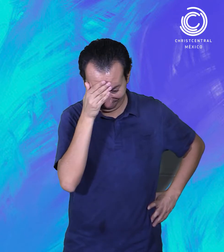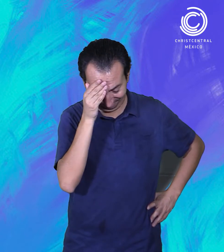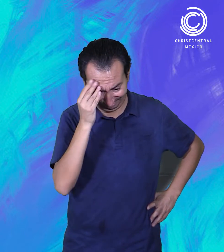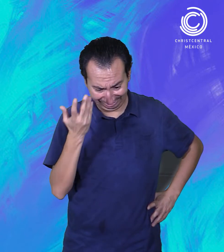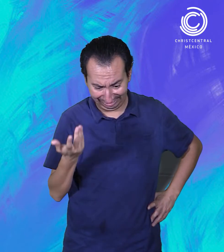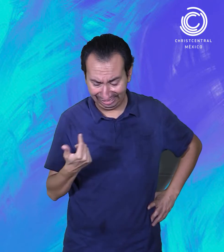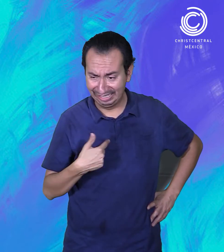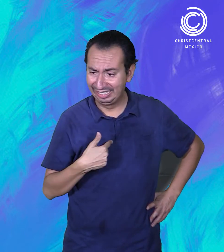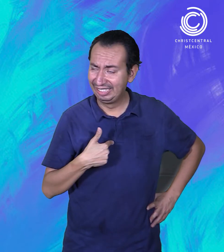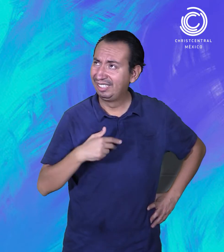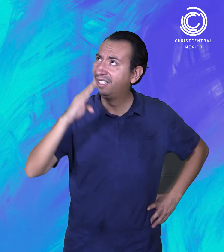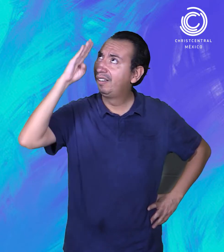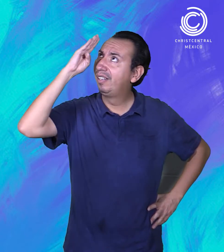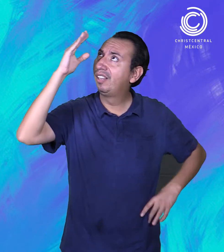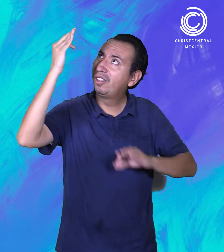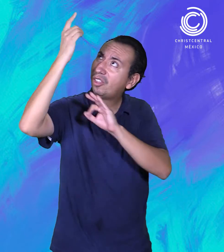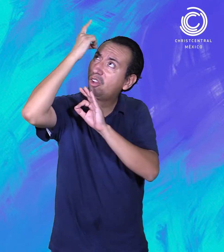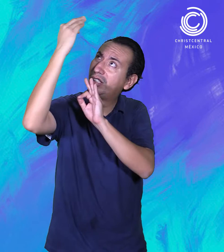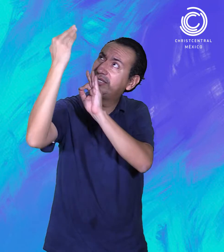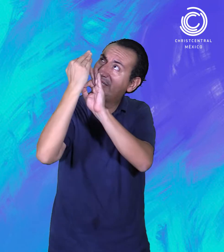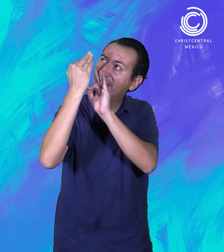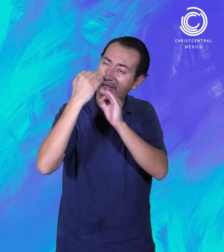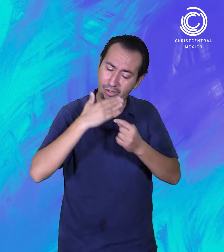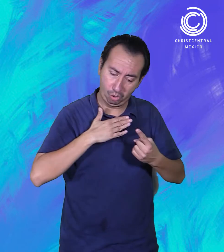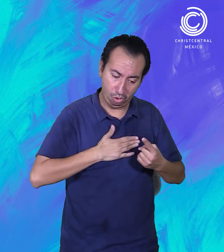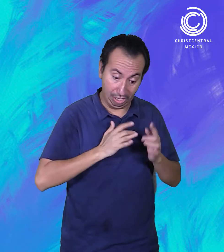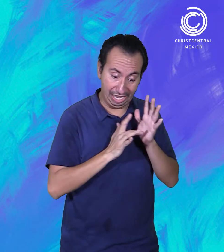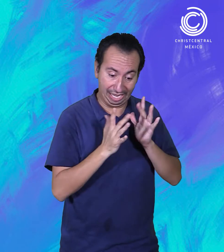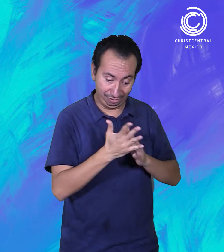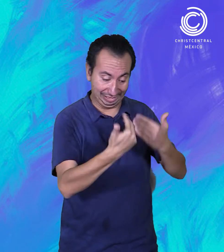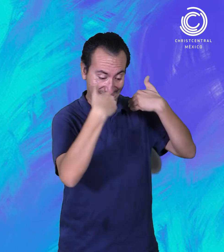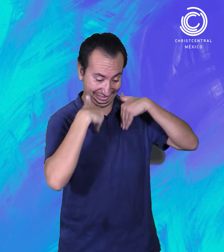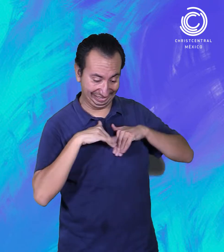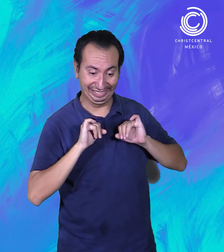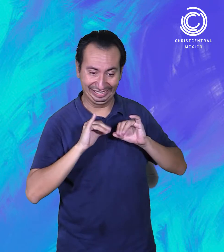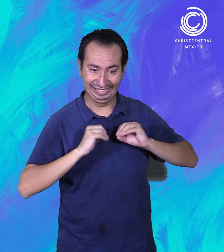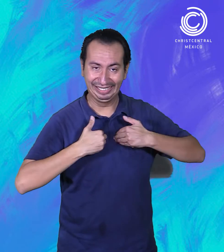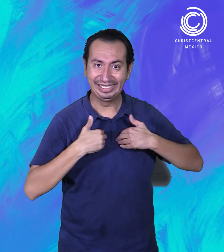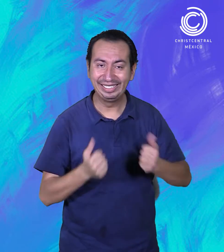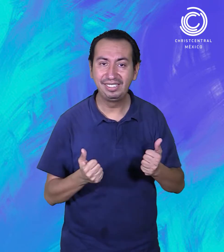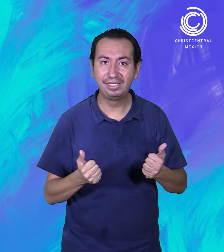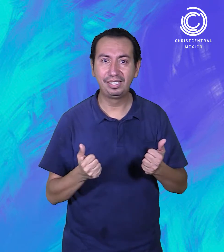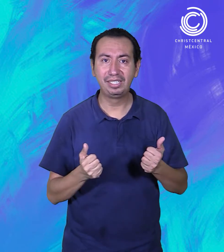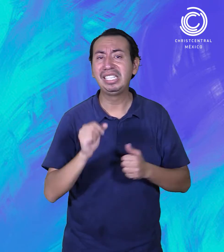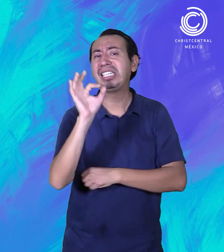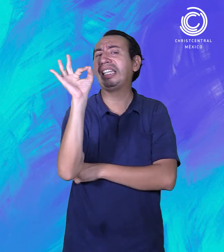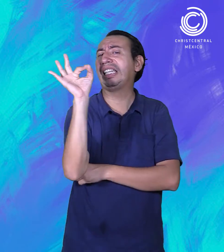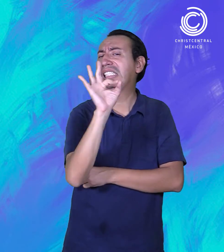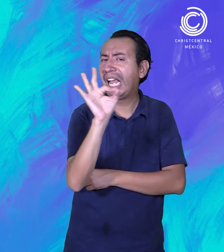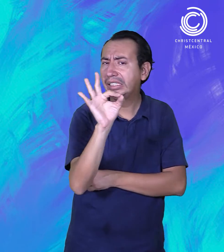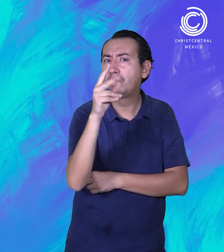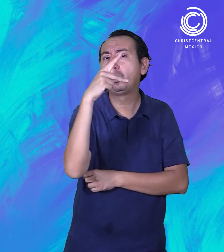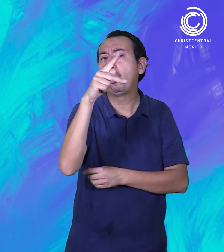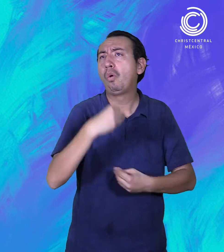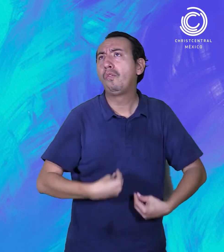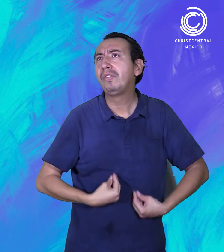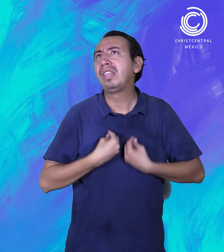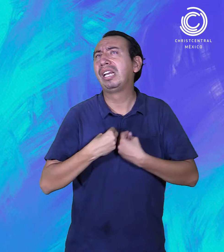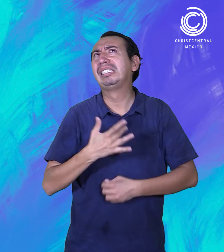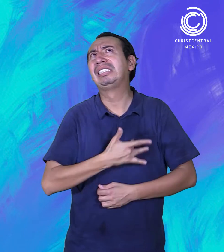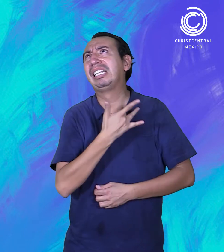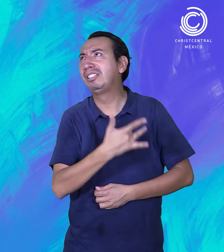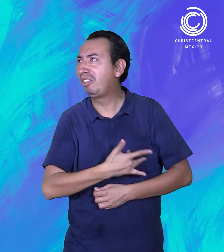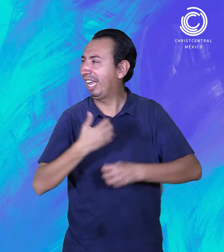de venir delante de Dios porque tienes la justicia de Cristo y estás convencido de eso, si en algún momento de tu vida tú te has